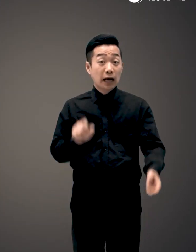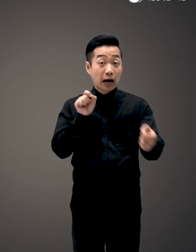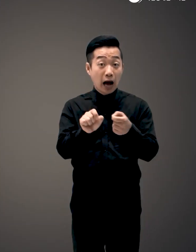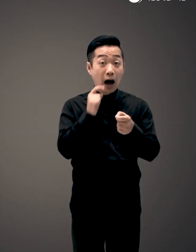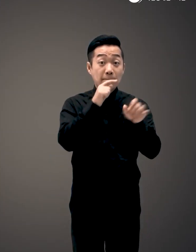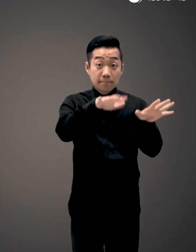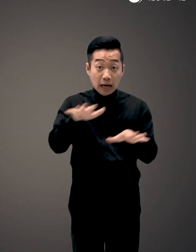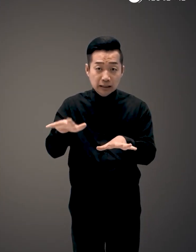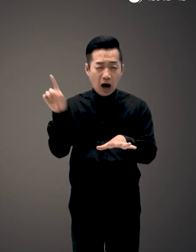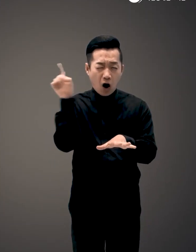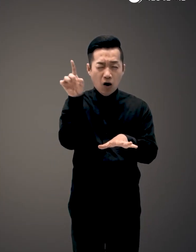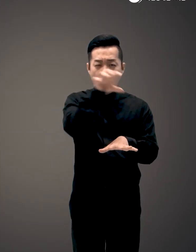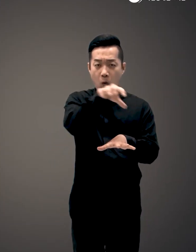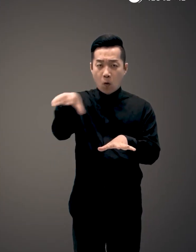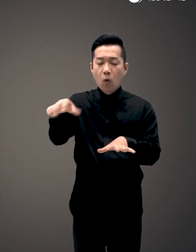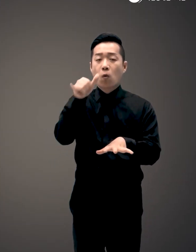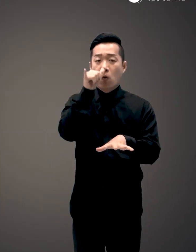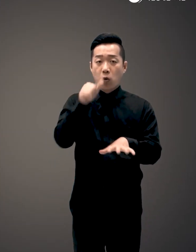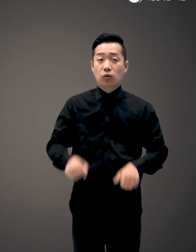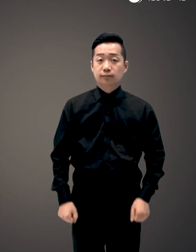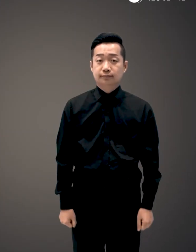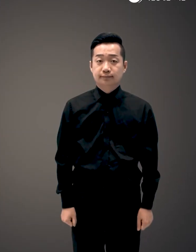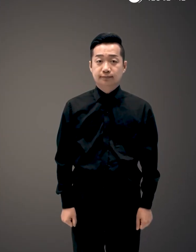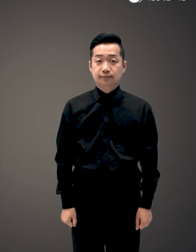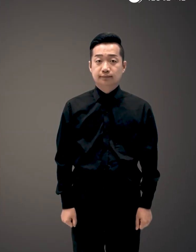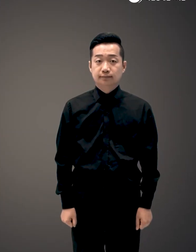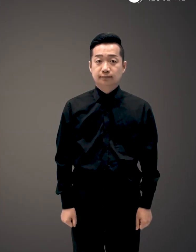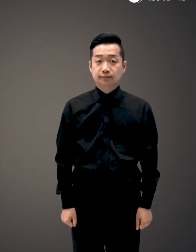가까운 바다는 어디든 있다.